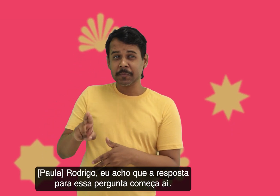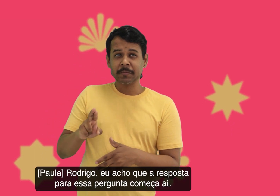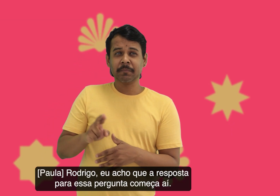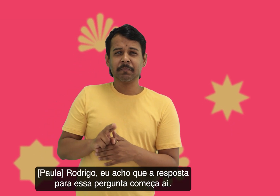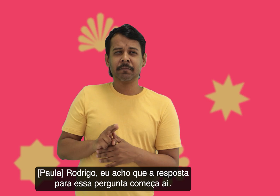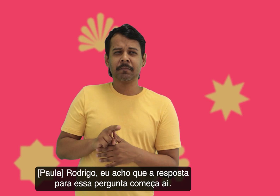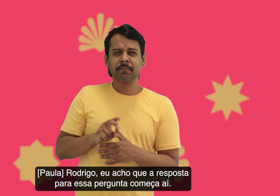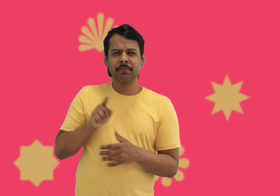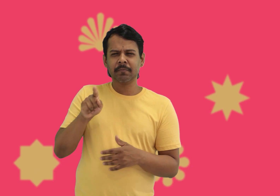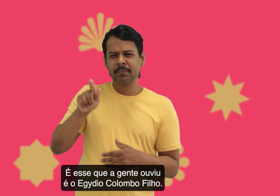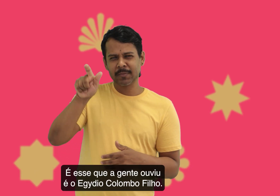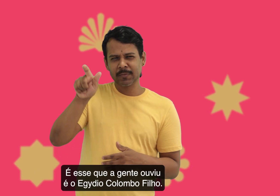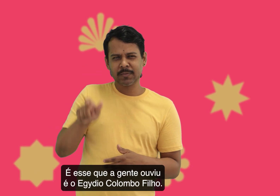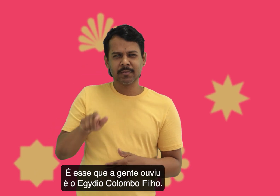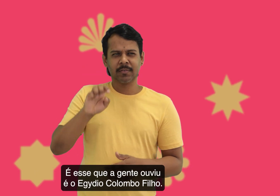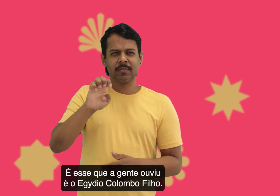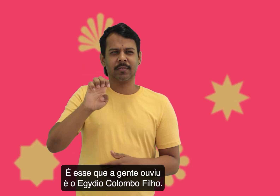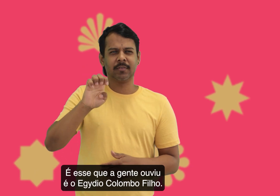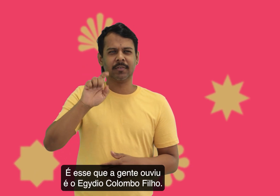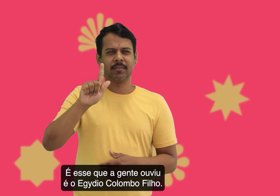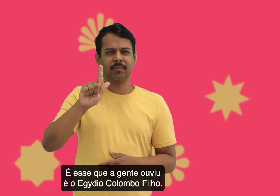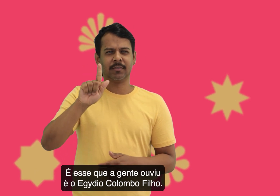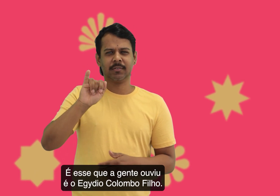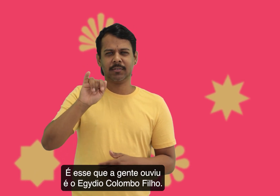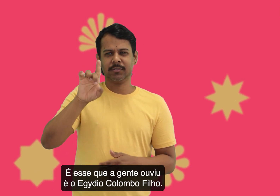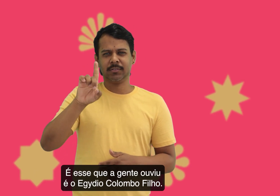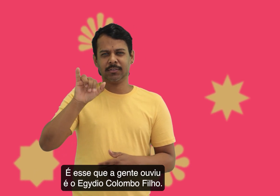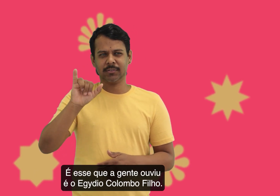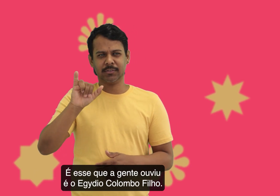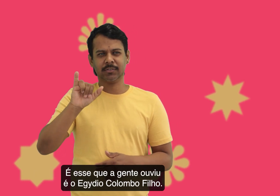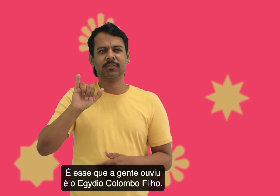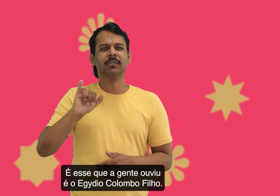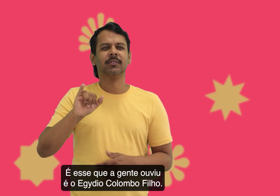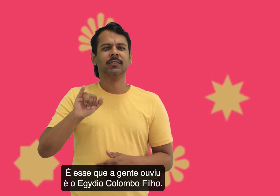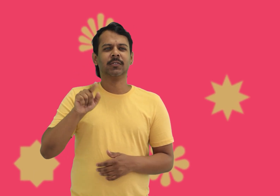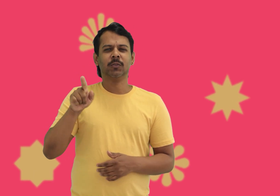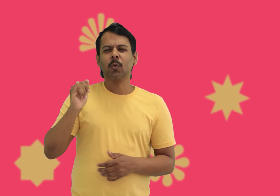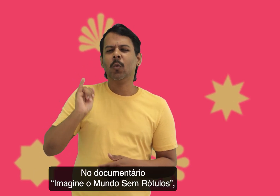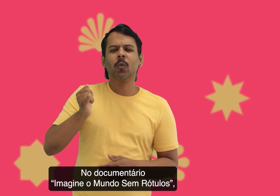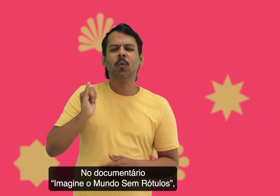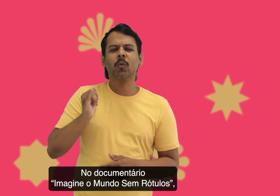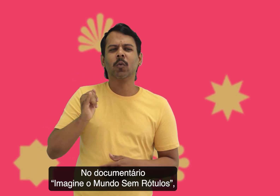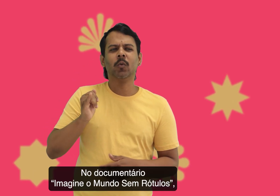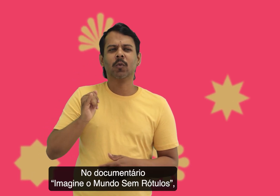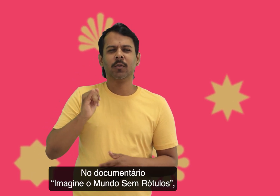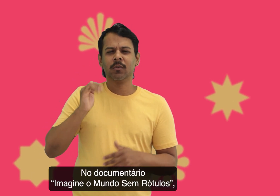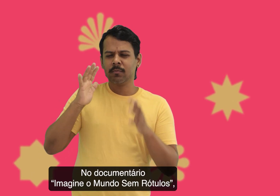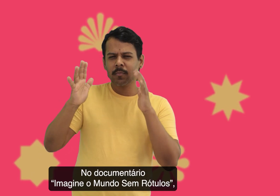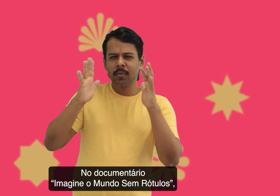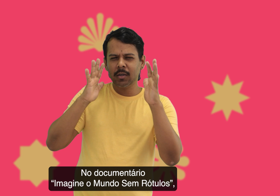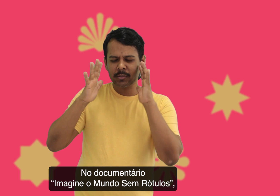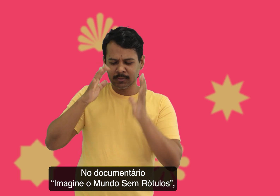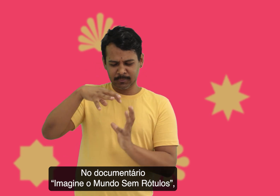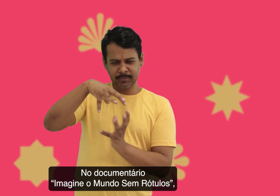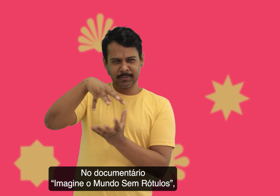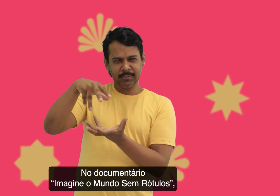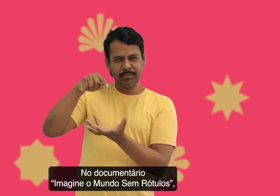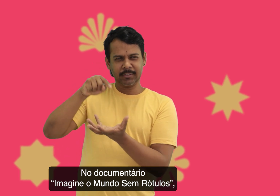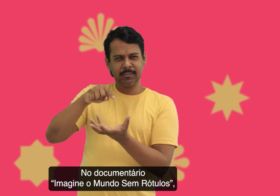sua pergunta começa aí. Esse que a gente ouviu é o Egídio Colombo Filho, no documentário Imagine um Mundo Sem